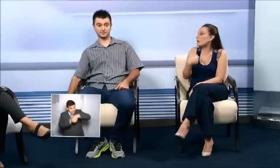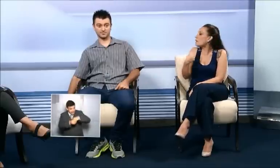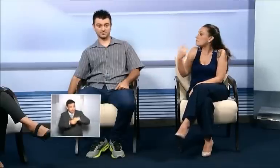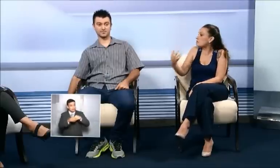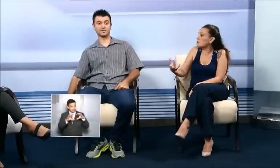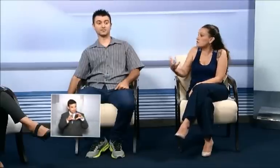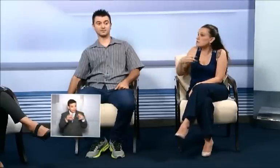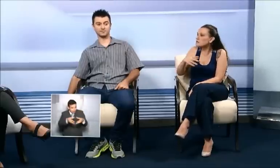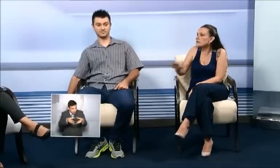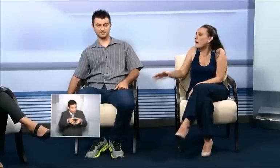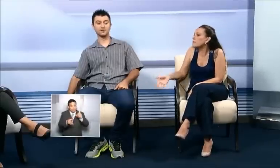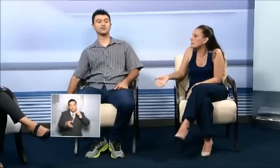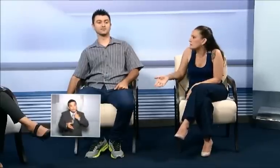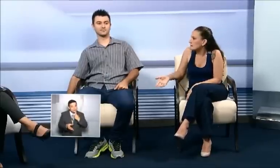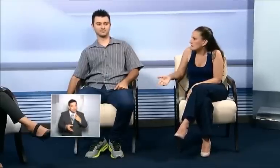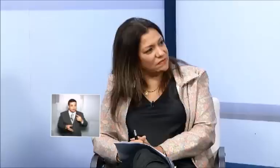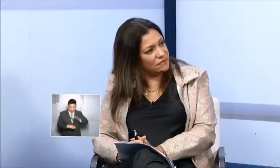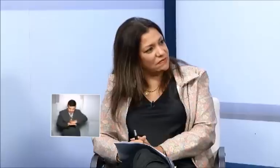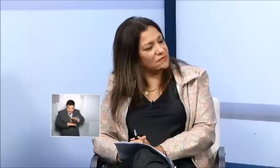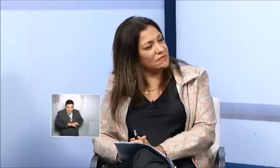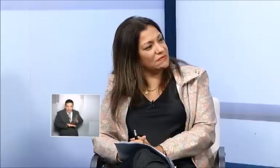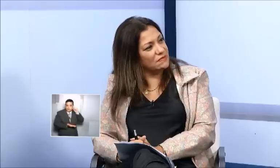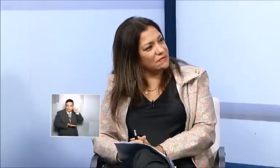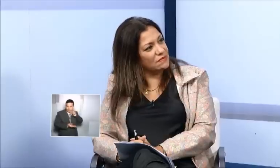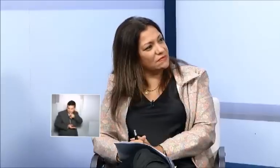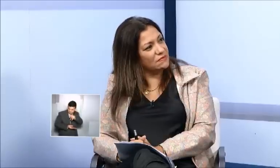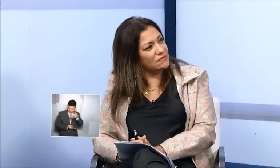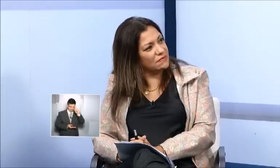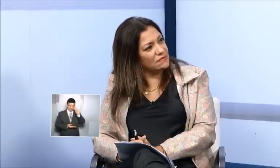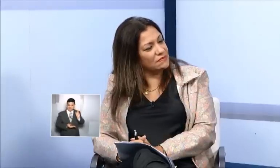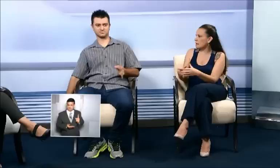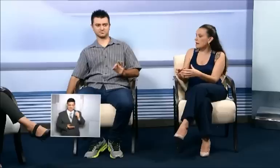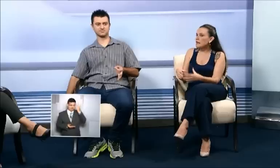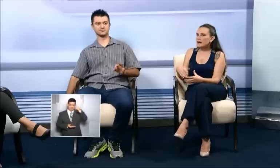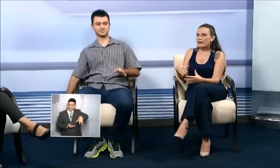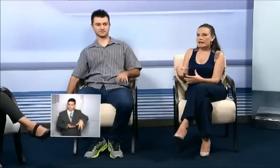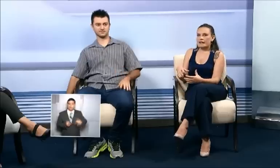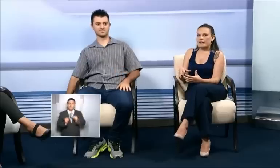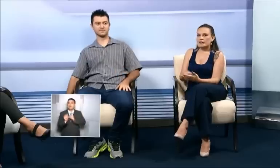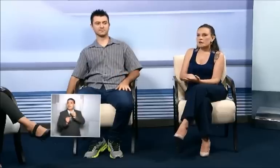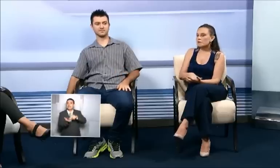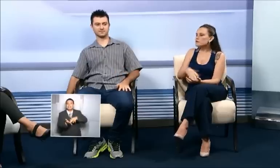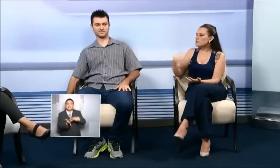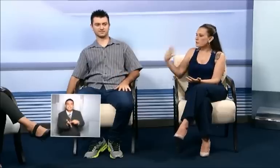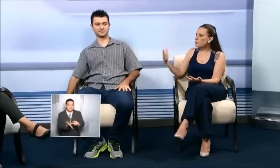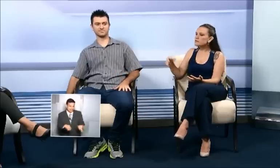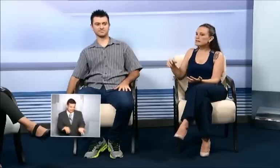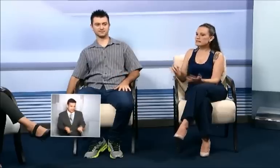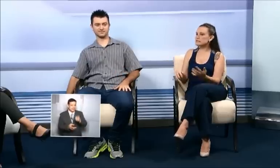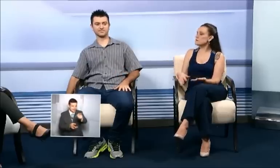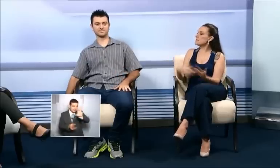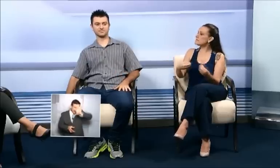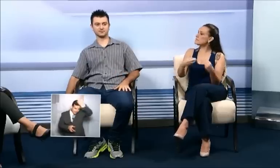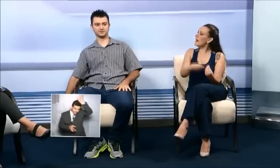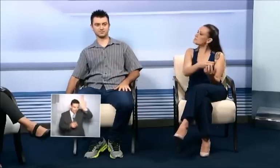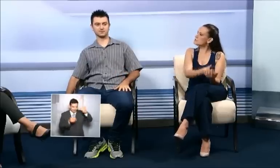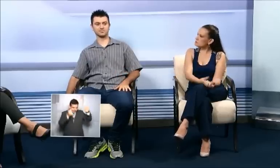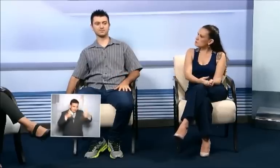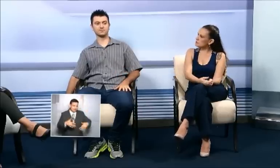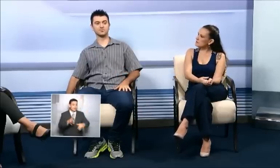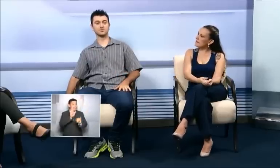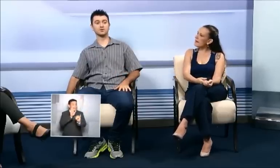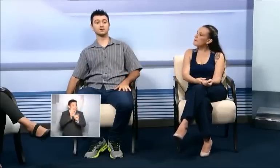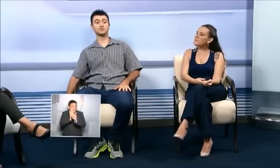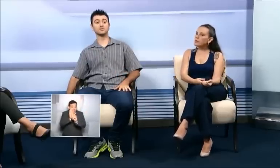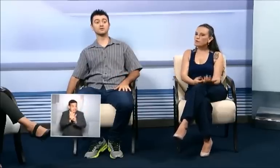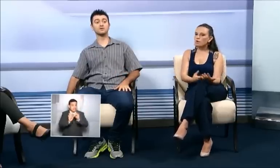vezes intérprete ou ouvinte não sabe. E é coisa deles mesmo, porque que nem o Bruno já falou muito dessa questão da identidade